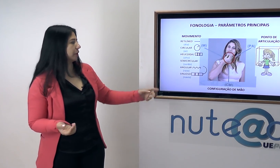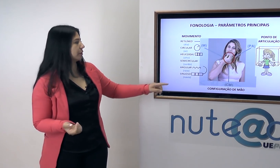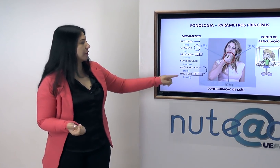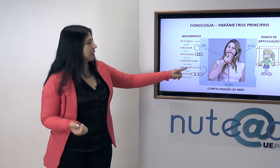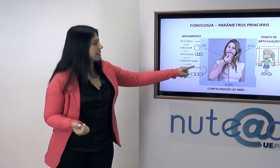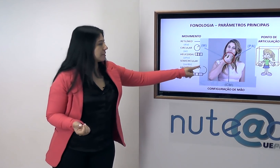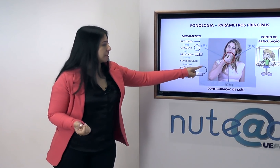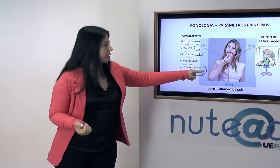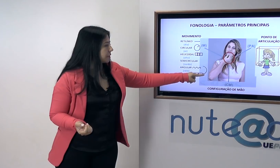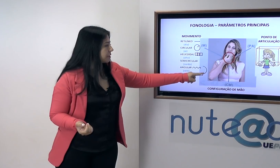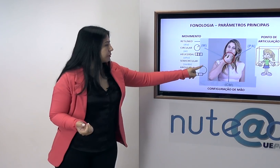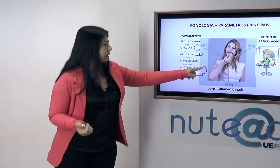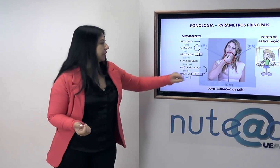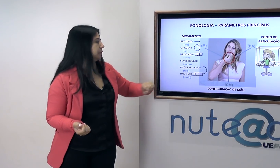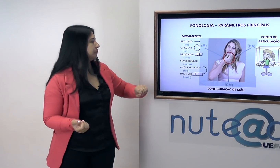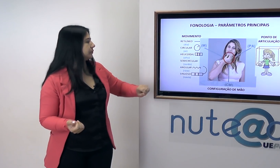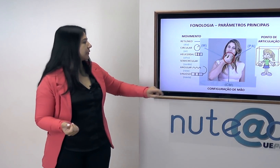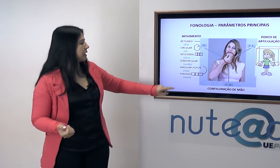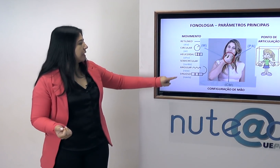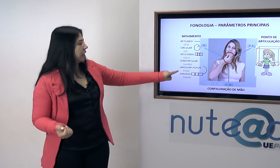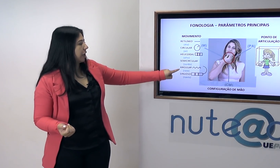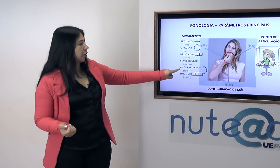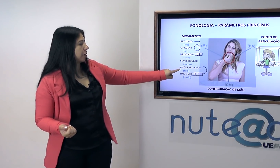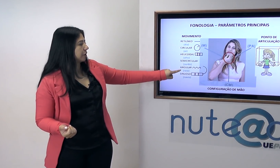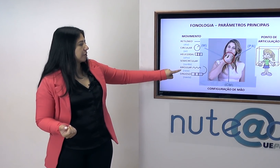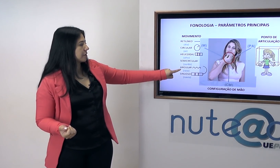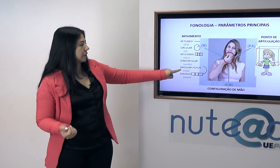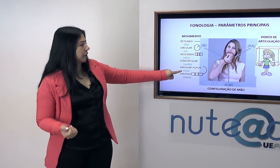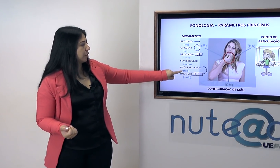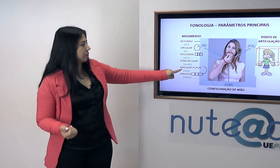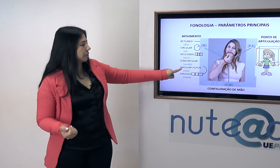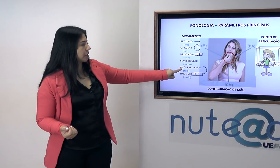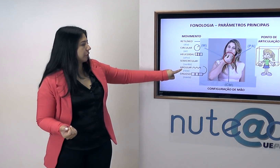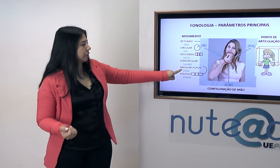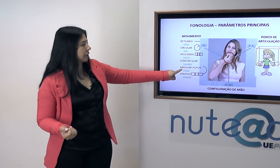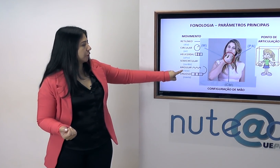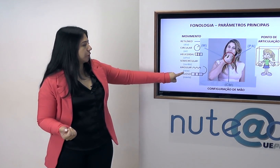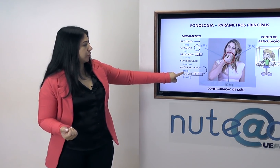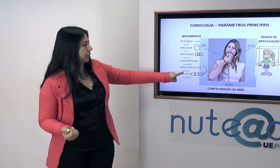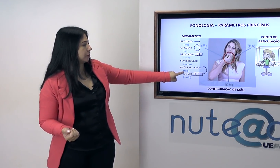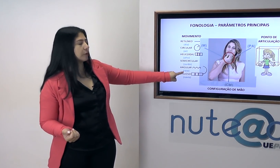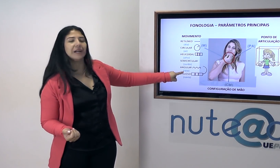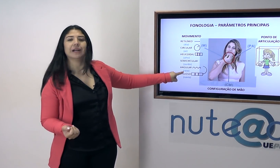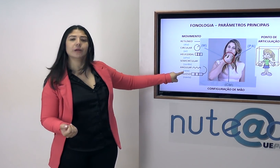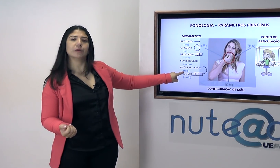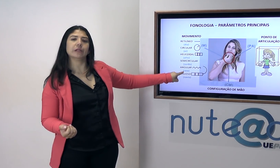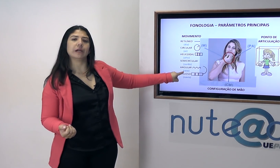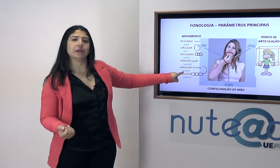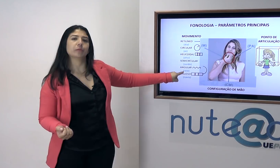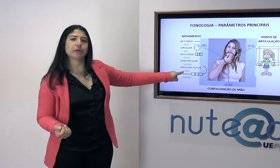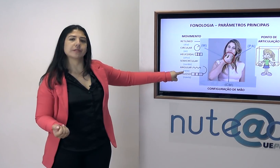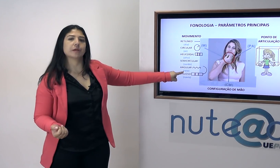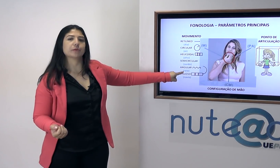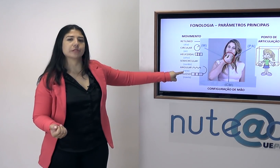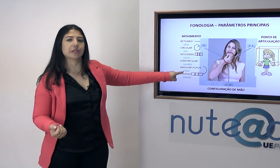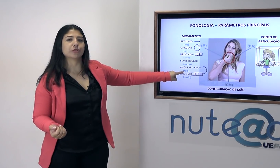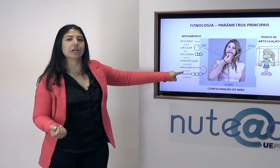movimento semicircular. Agora eu tenho um sinal que eu vou ter um movimento angular, por exemplo, o sinal de